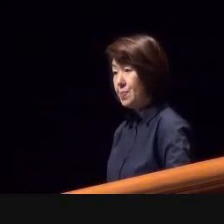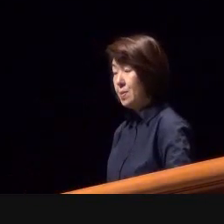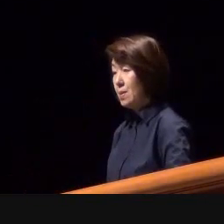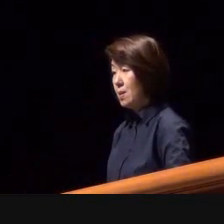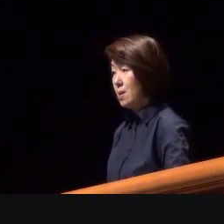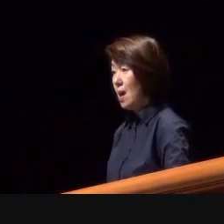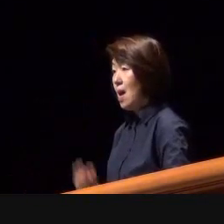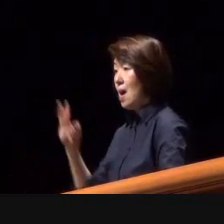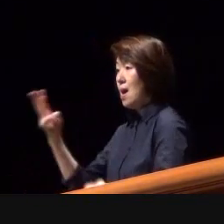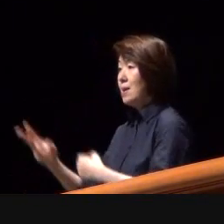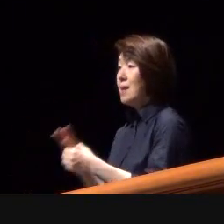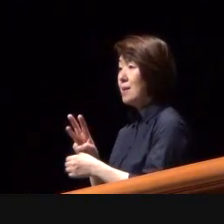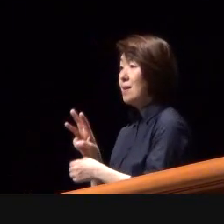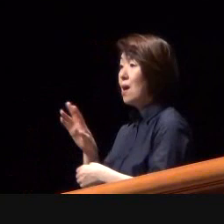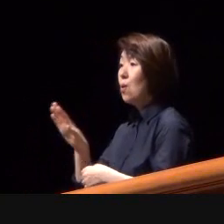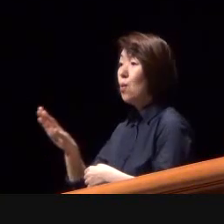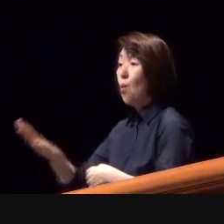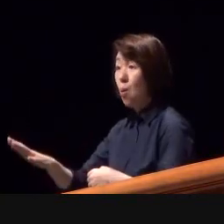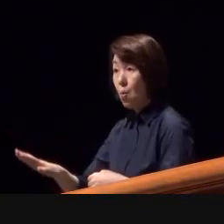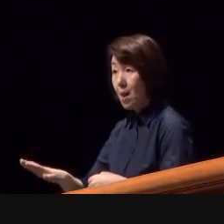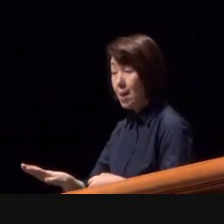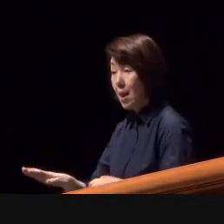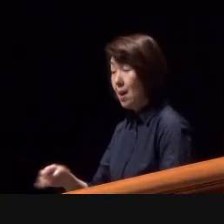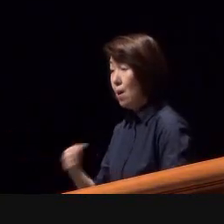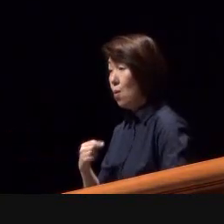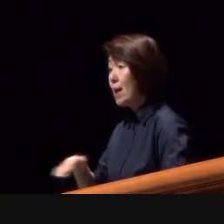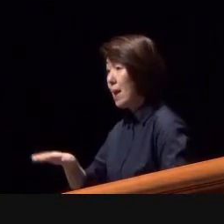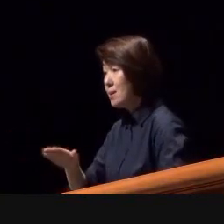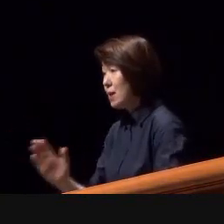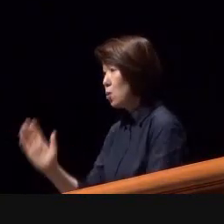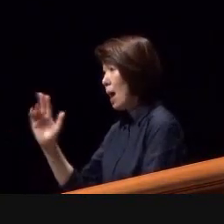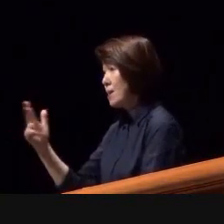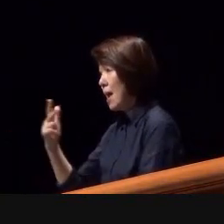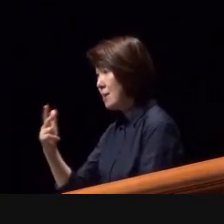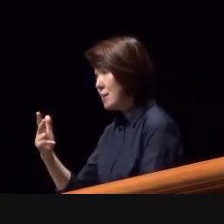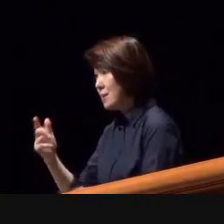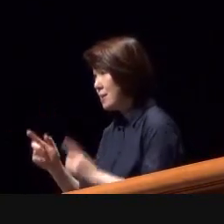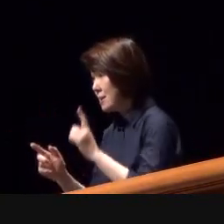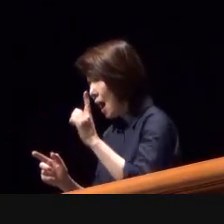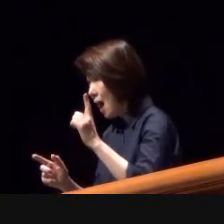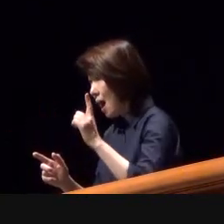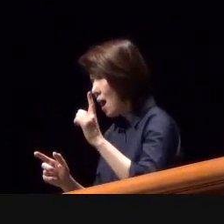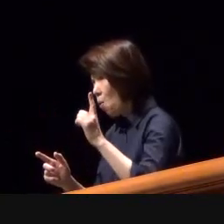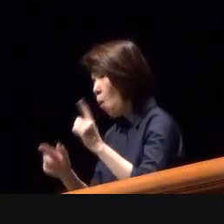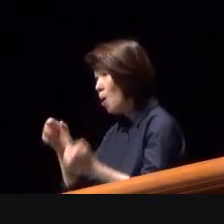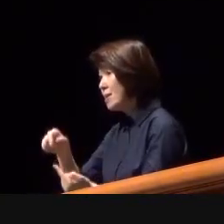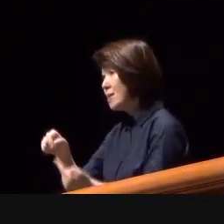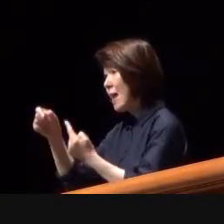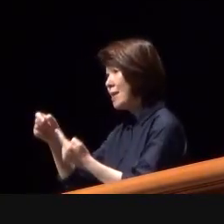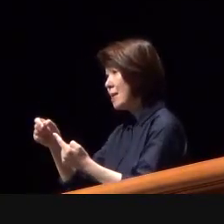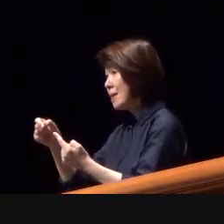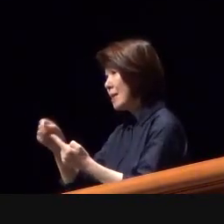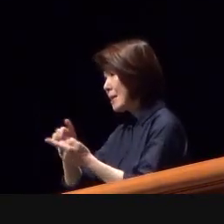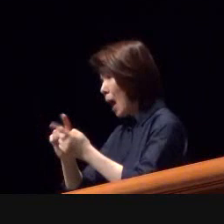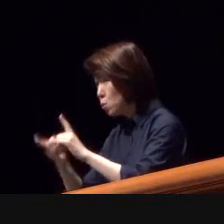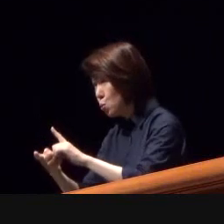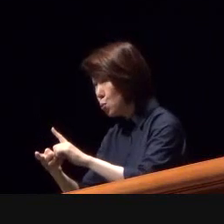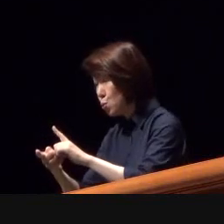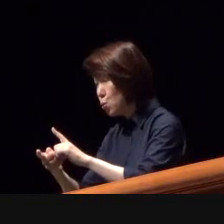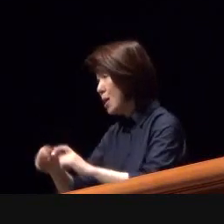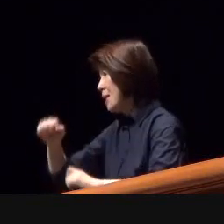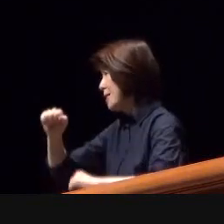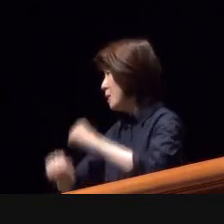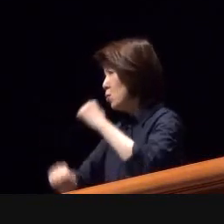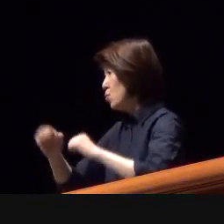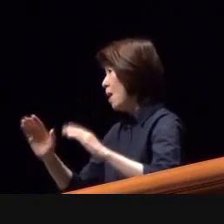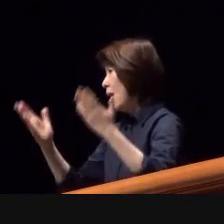3年後まで私たちは政治家を、あるいは政治を選択する自由